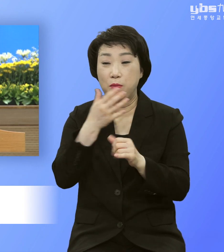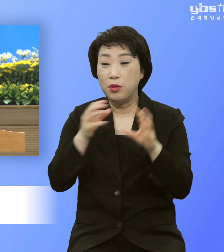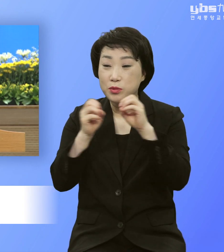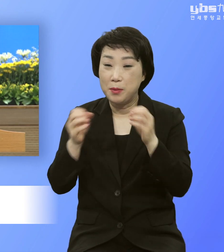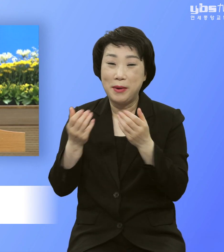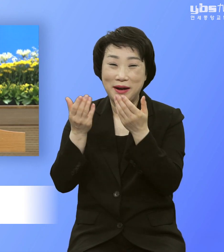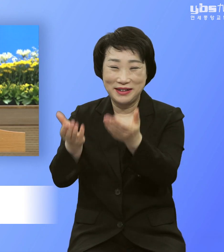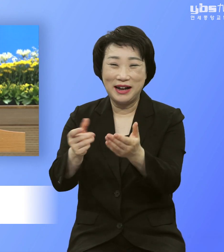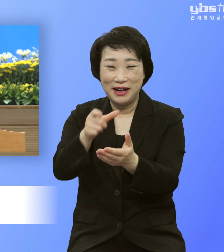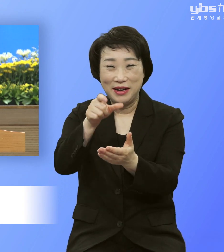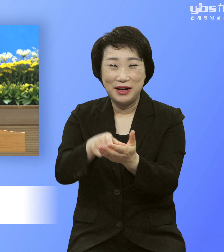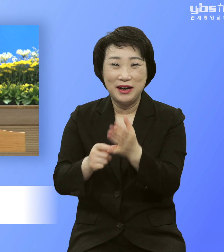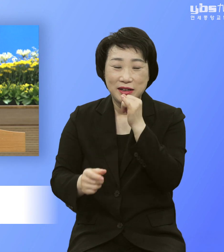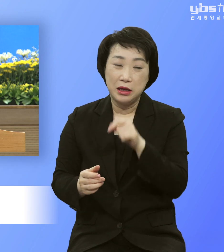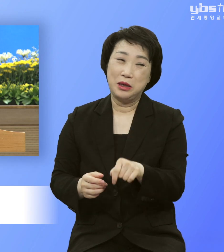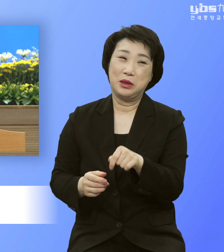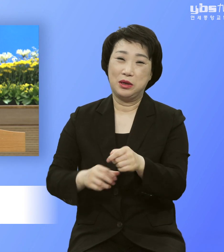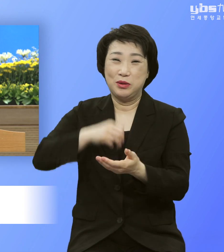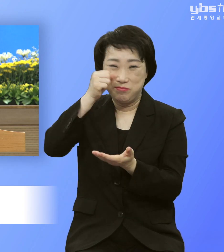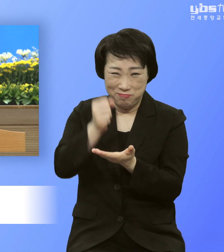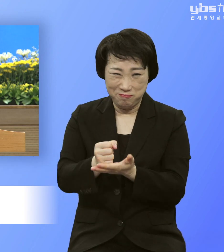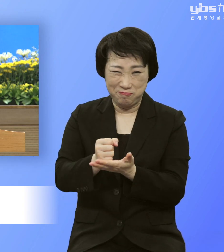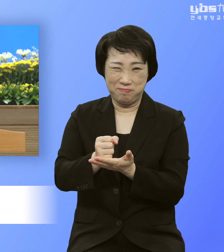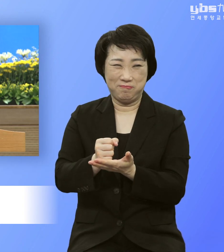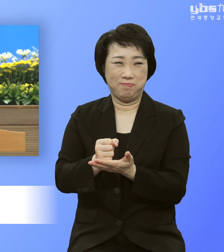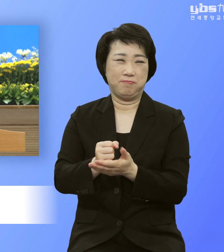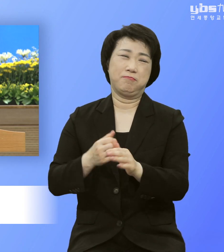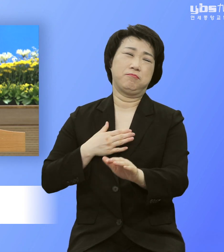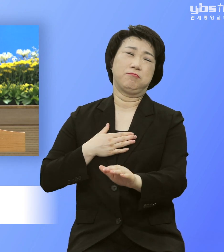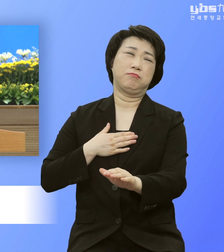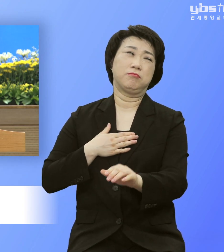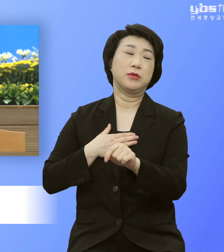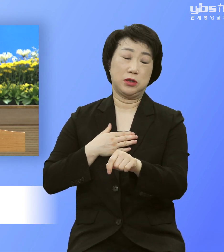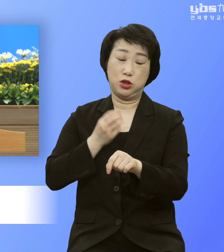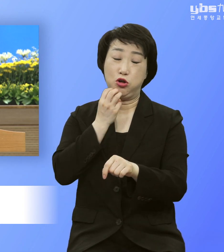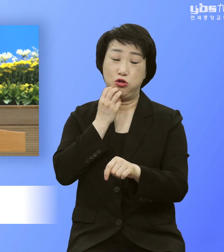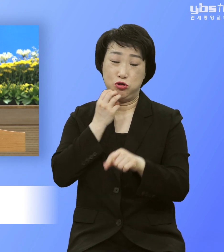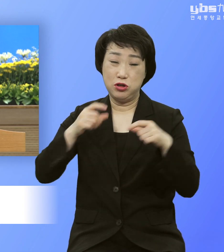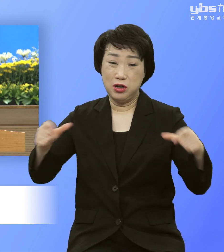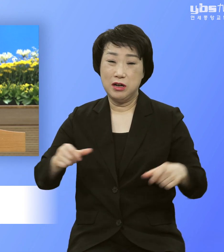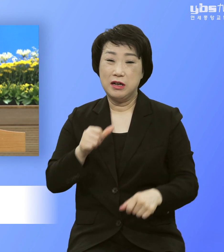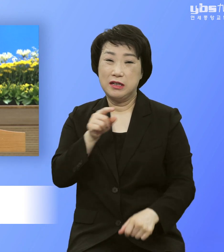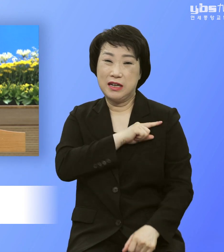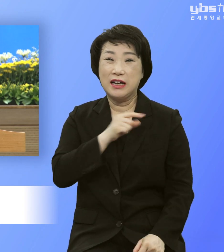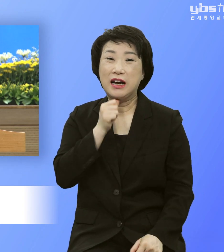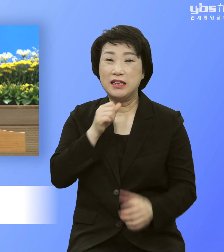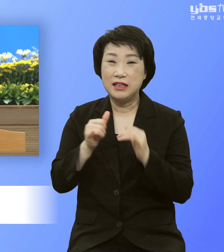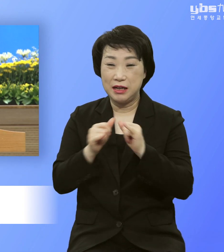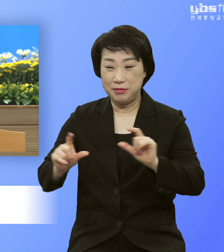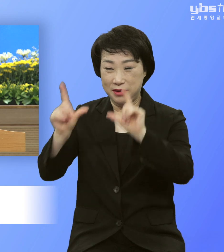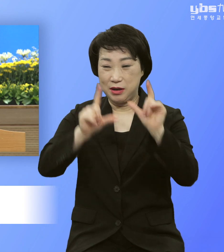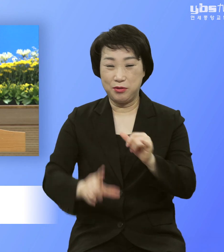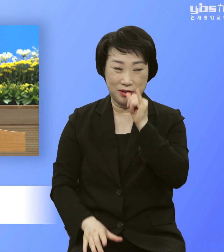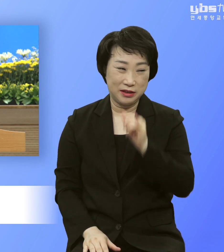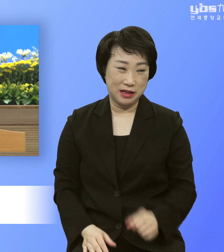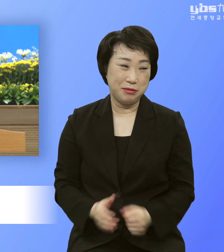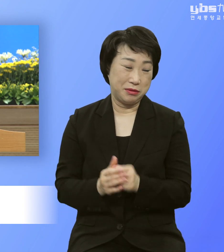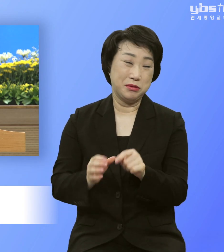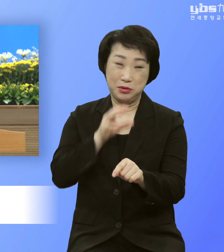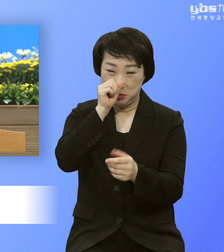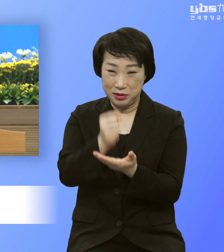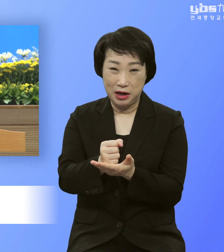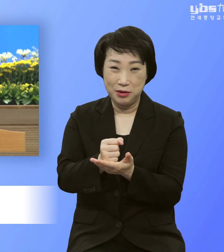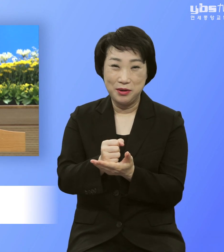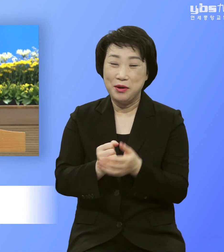전파하라. 그러니까 여기가 서울시내에다 가장 가난한 사람들이 살기 때문에 우리 성도들이 가난하니까